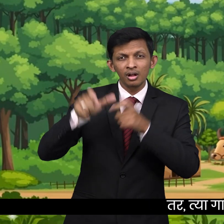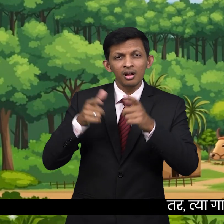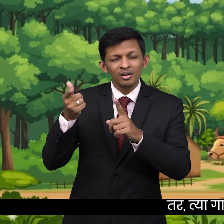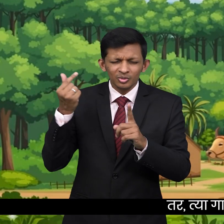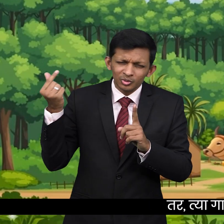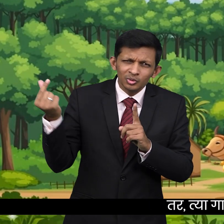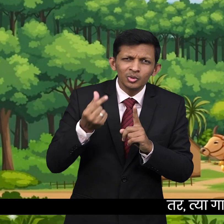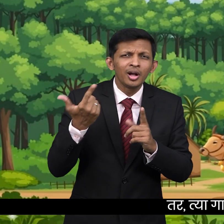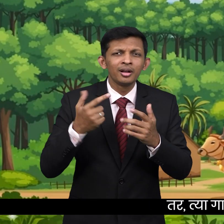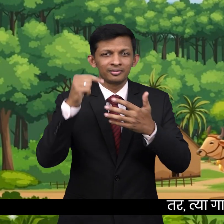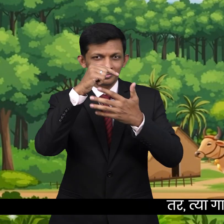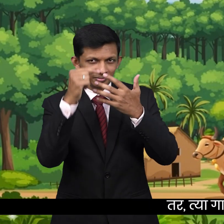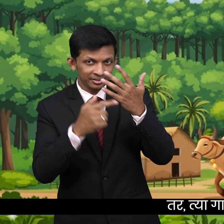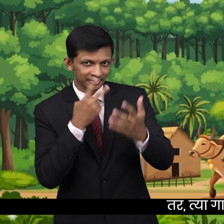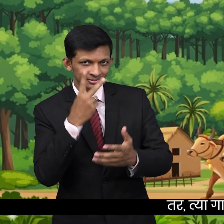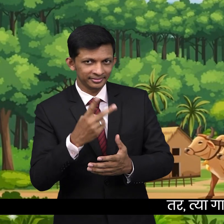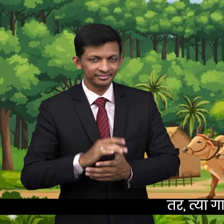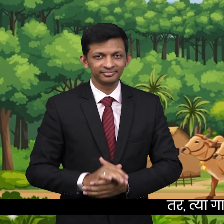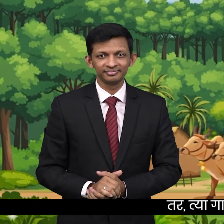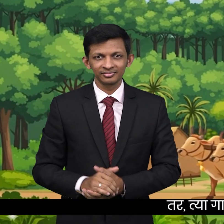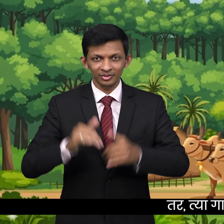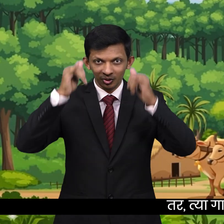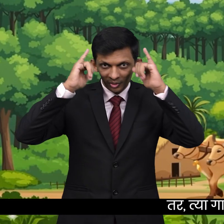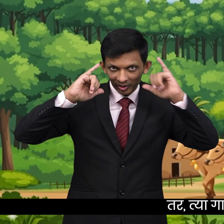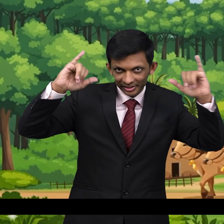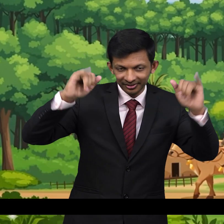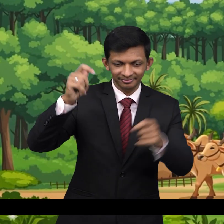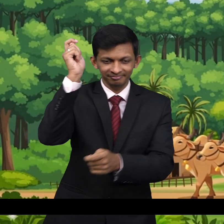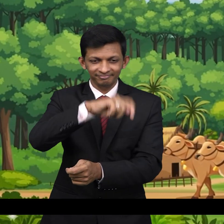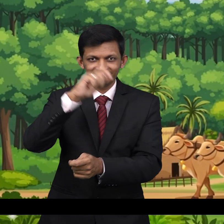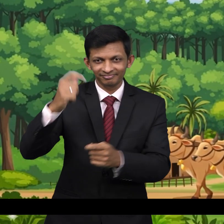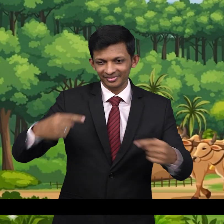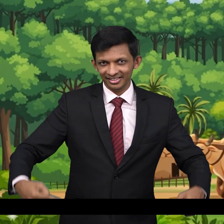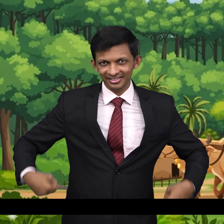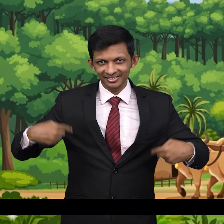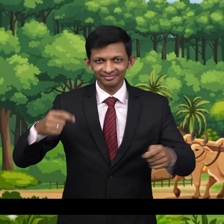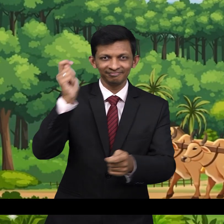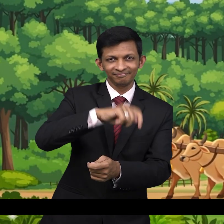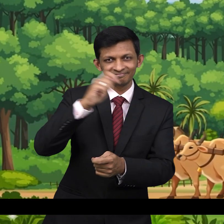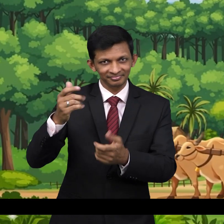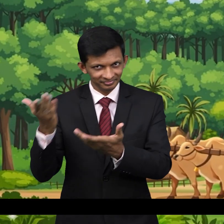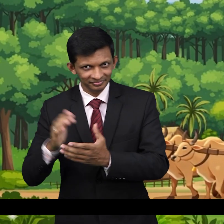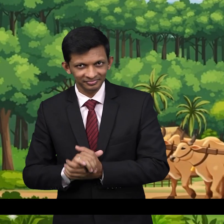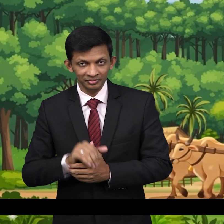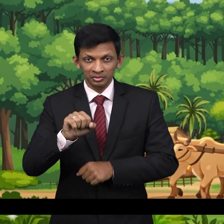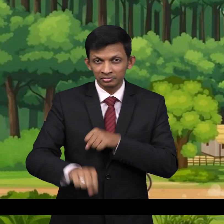तर त्या गावांमधील लोक वापरतात बैलगाड्या,